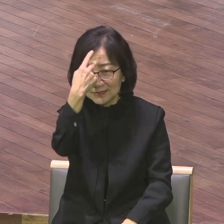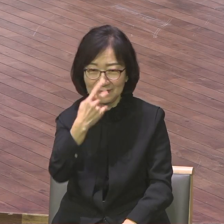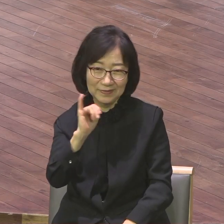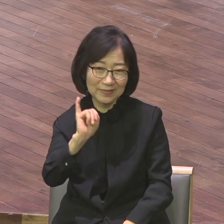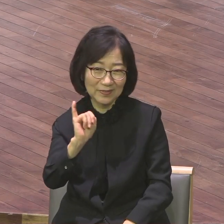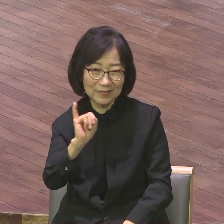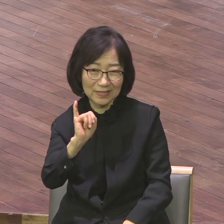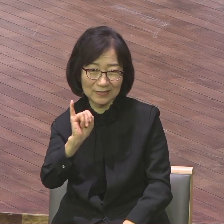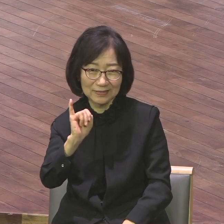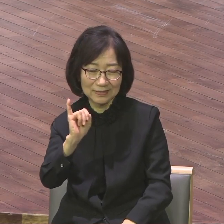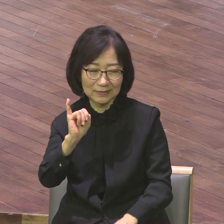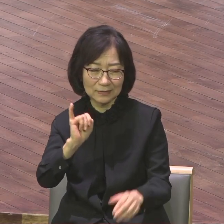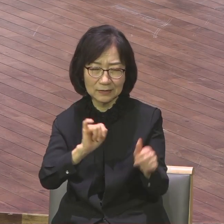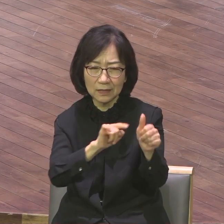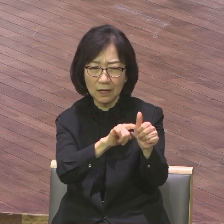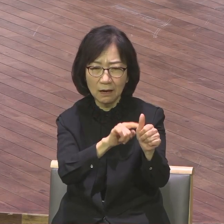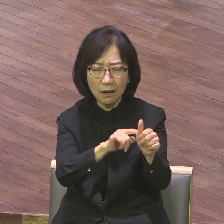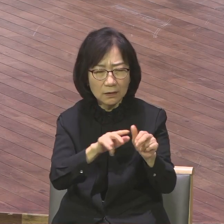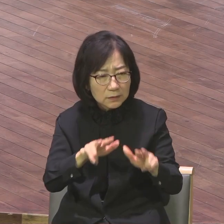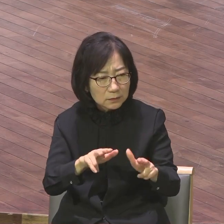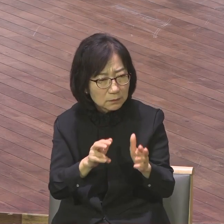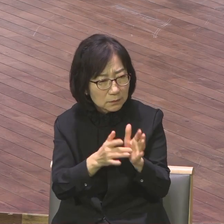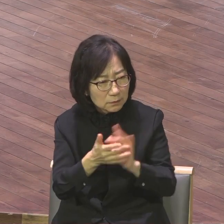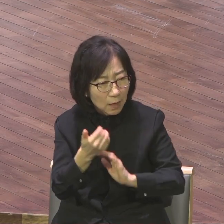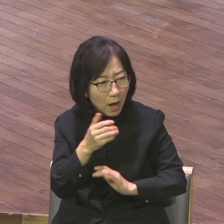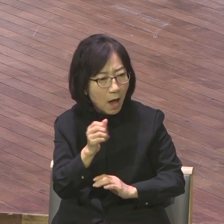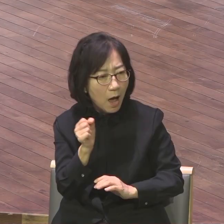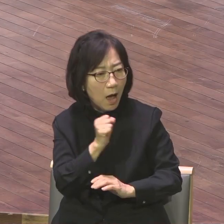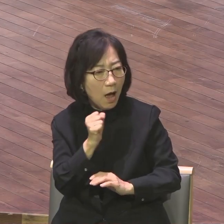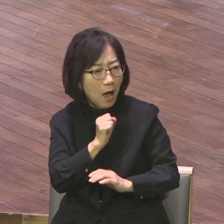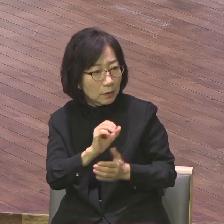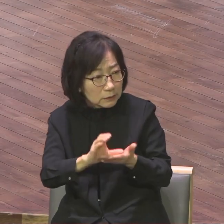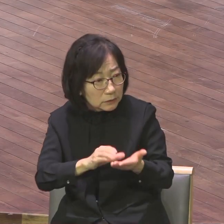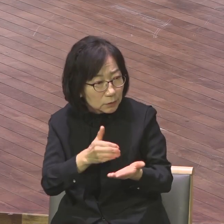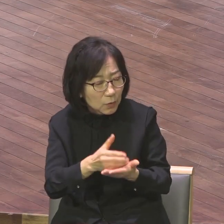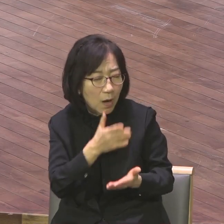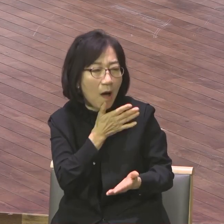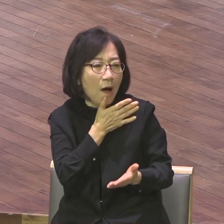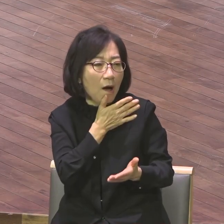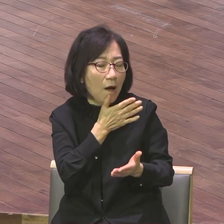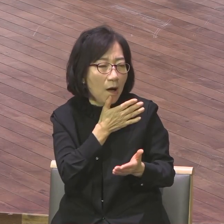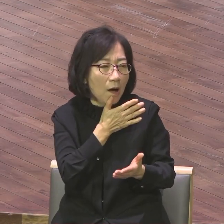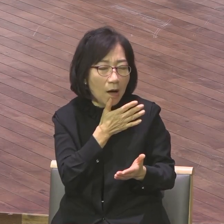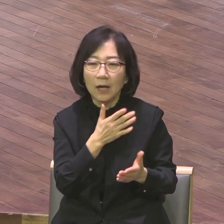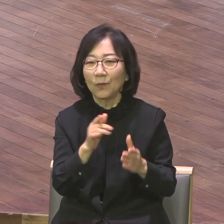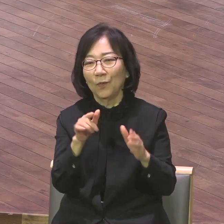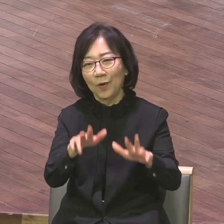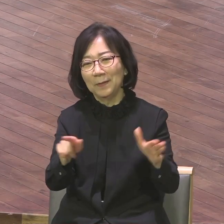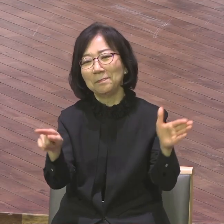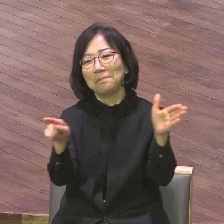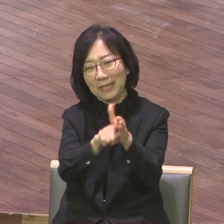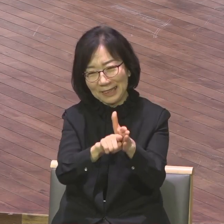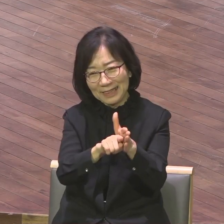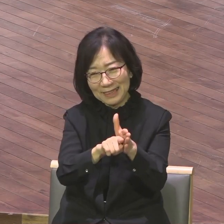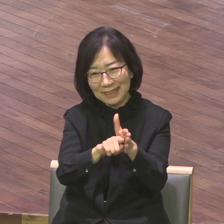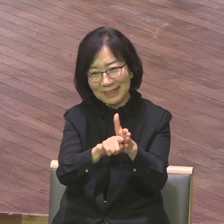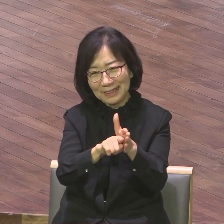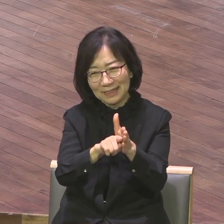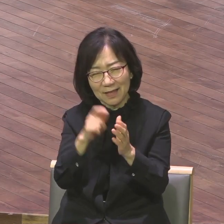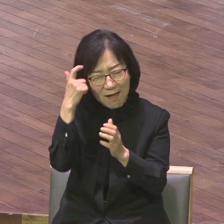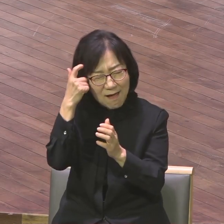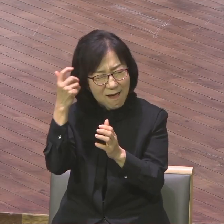예수님을 그리스도로 믿게 되는 장면이에요. 사실 이것이 영적 성장의